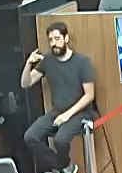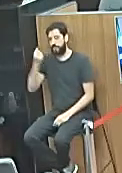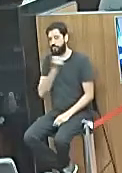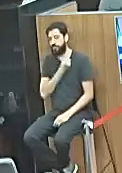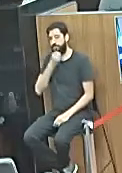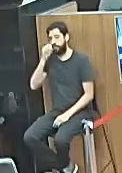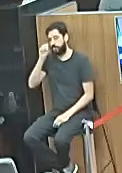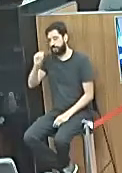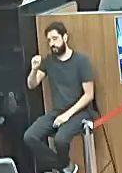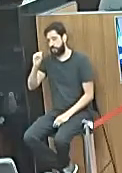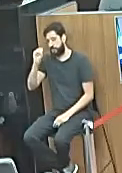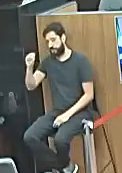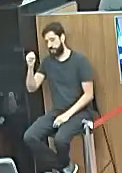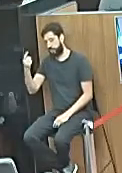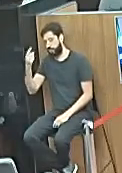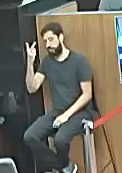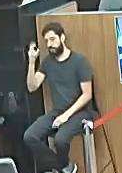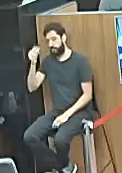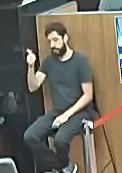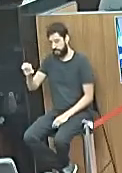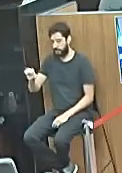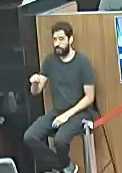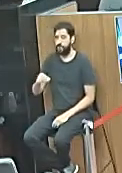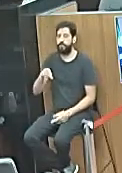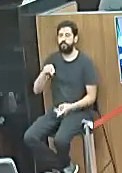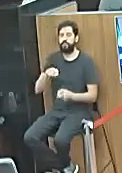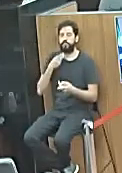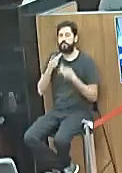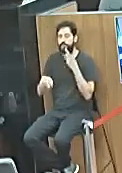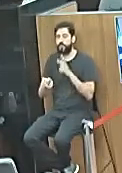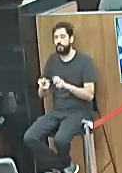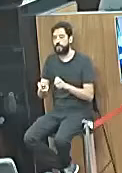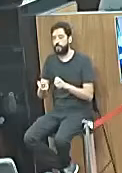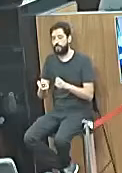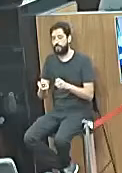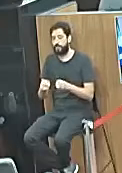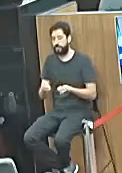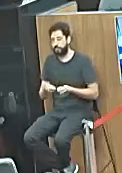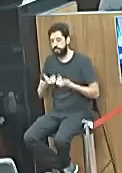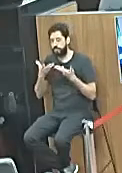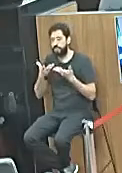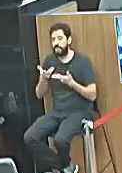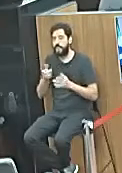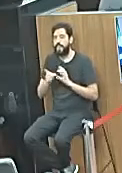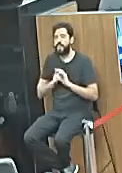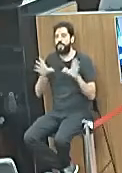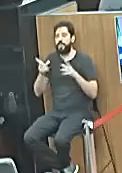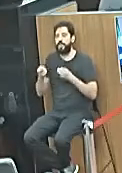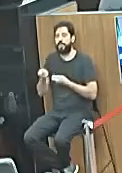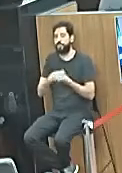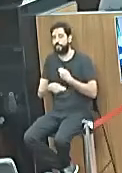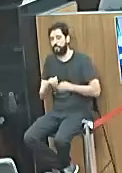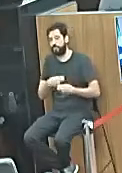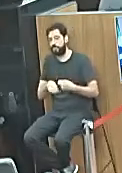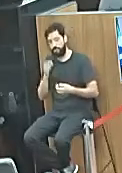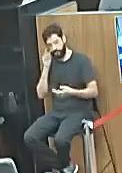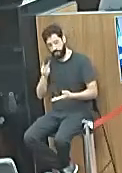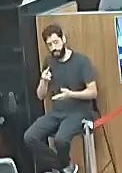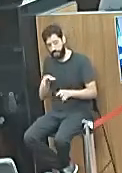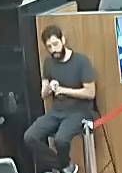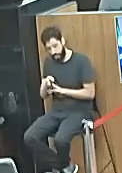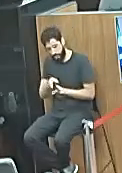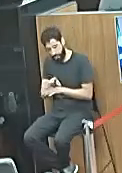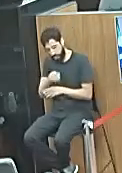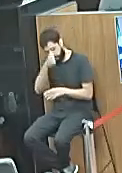881 de 2009 que institui a declaração de direitos da liberdade econômica com vistas a orientar os